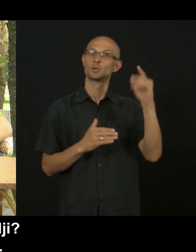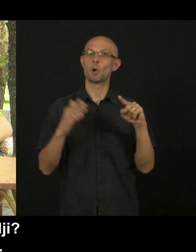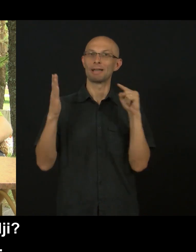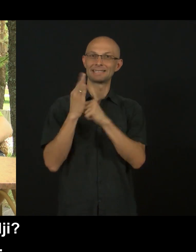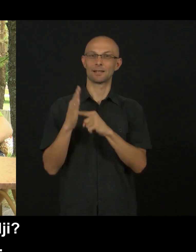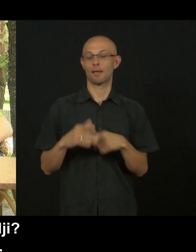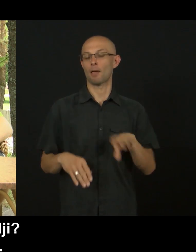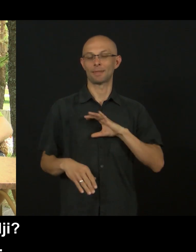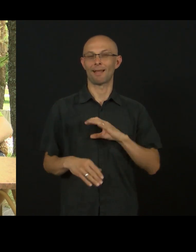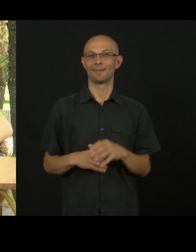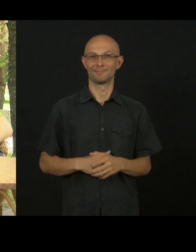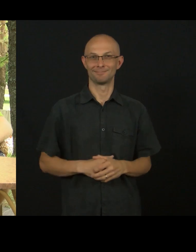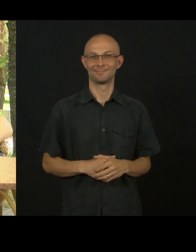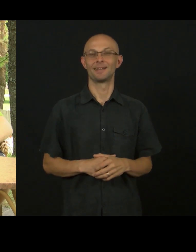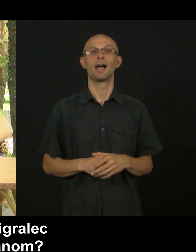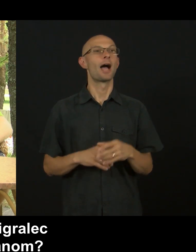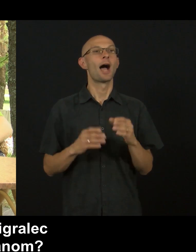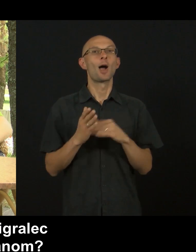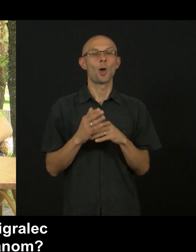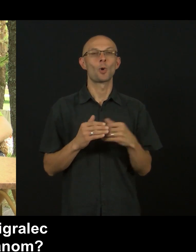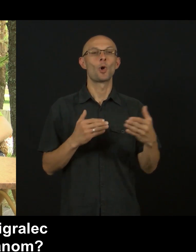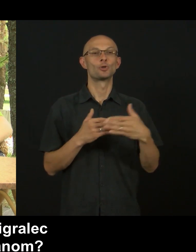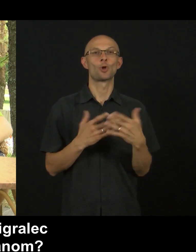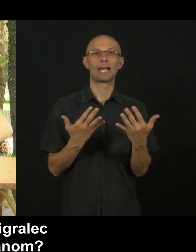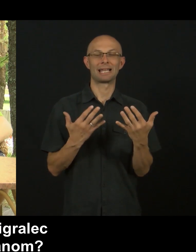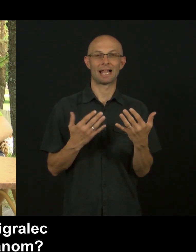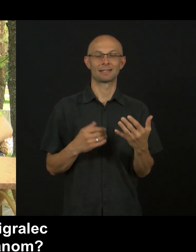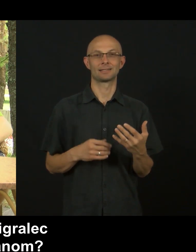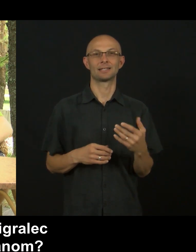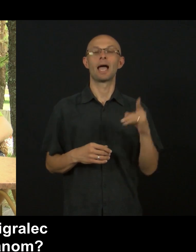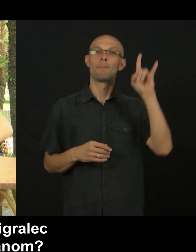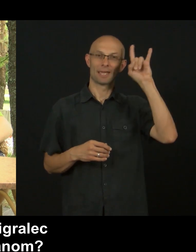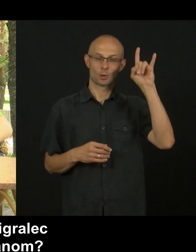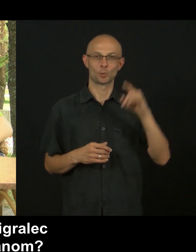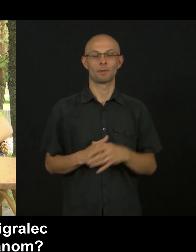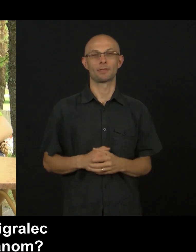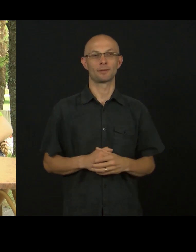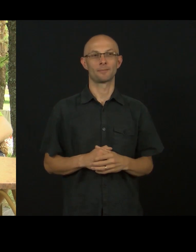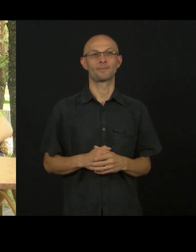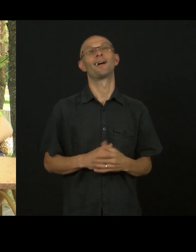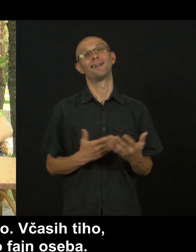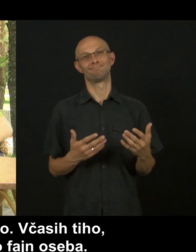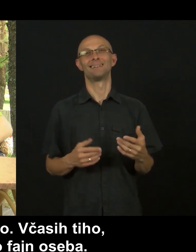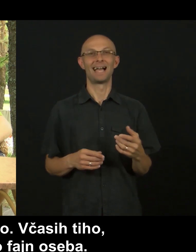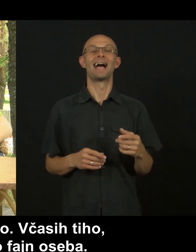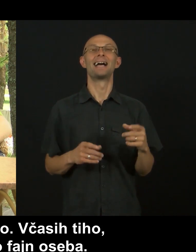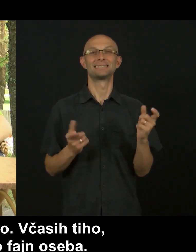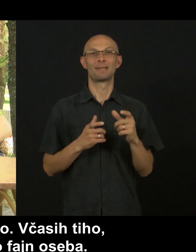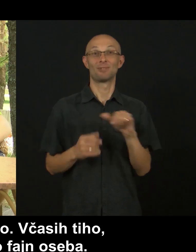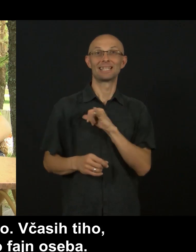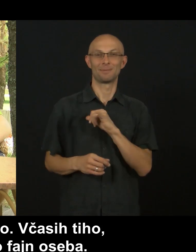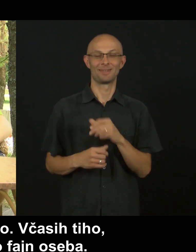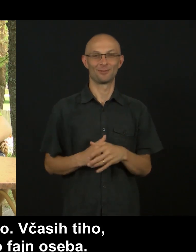Visoki cilji? Medalja. Kako je biti soigralec z Mihom Zupanom?